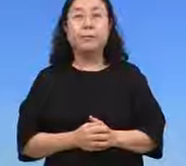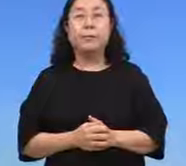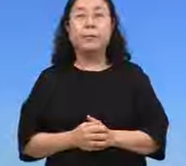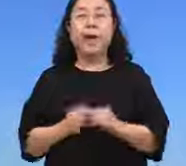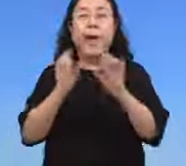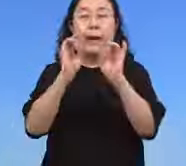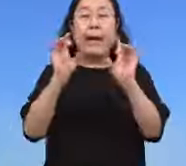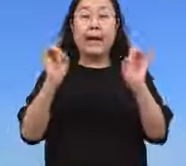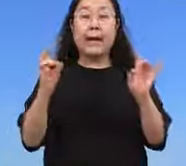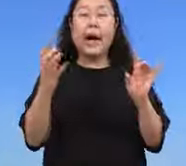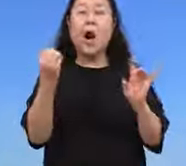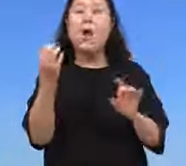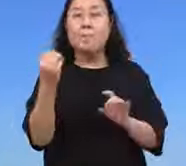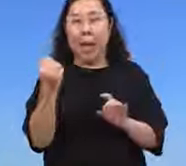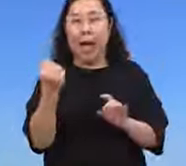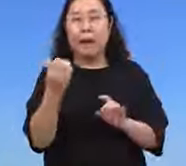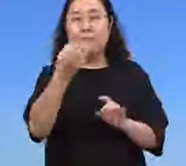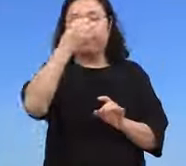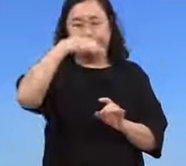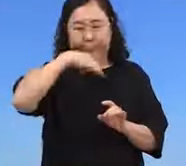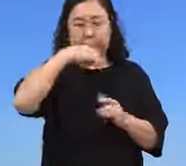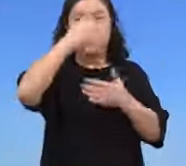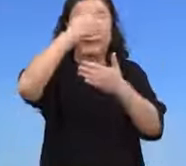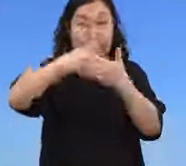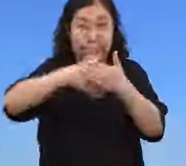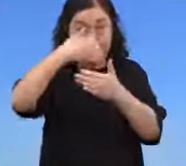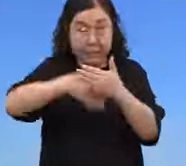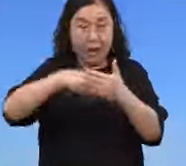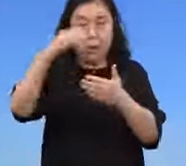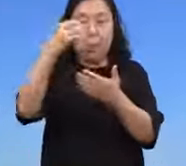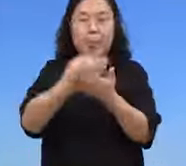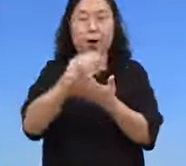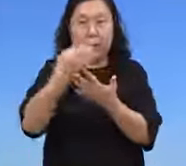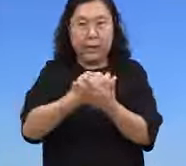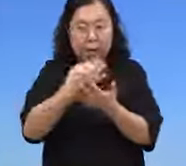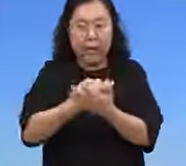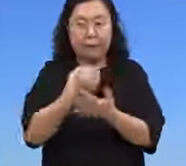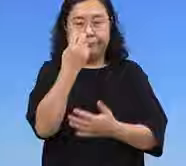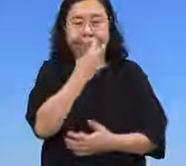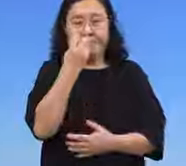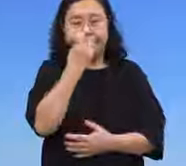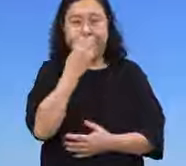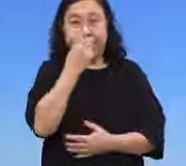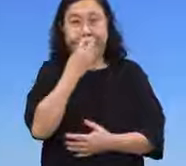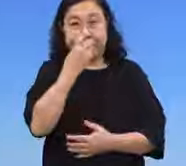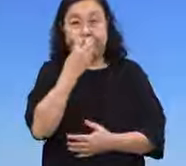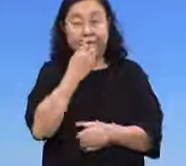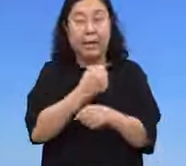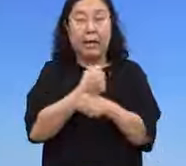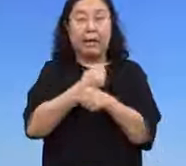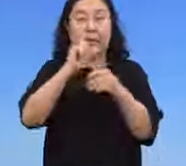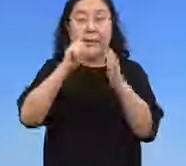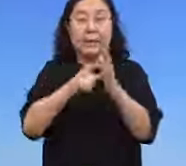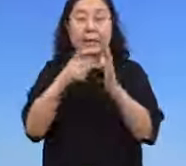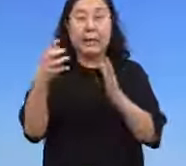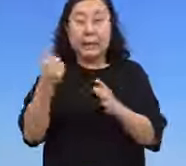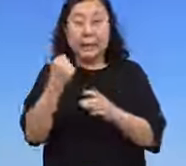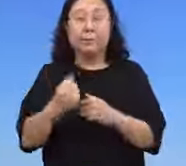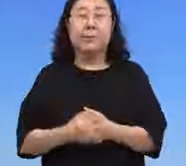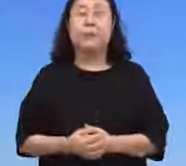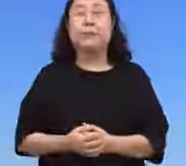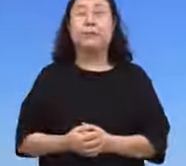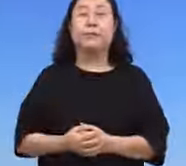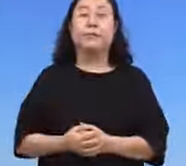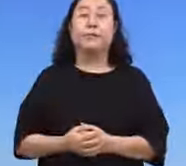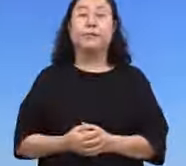그리고는 각각 얼마를 벌었는지에 대하여 이제 점검을 하고 또 체크를 하는 이제 그런 시간을